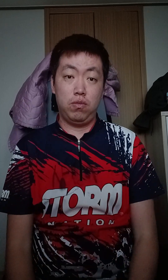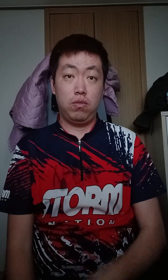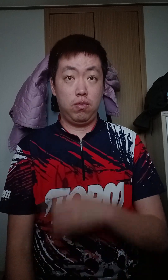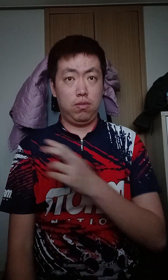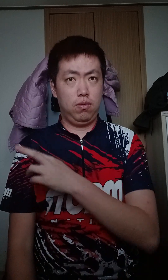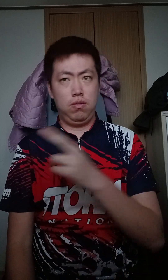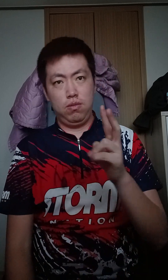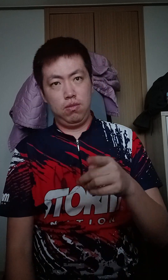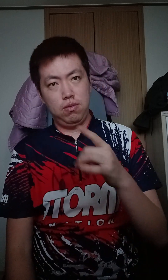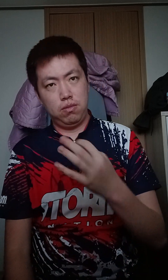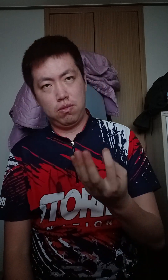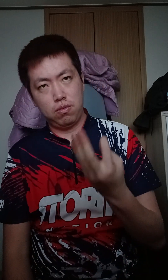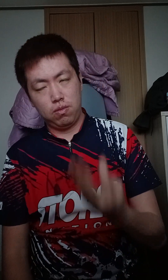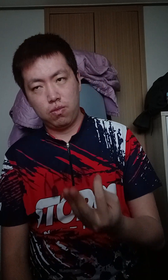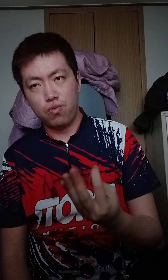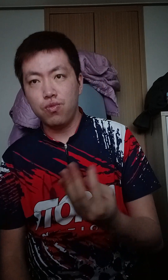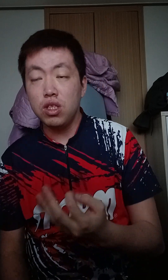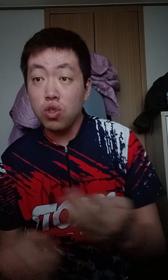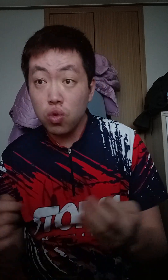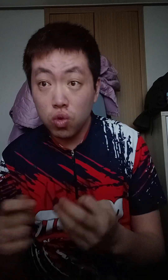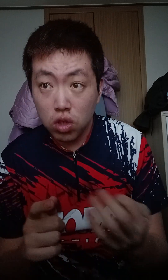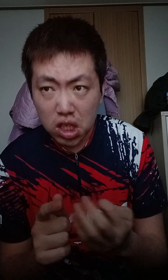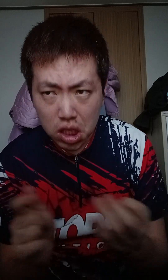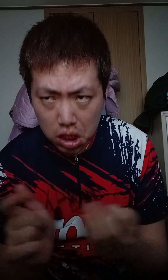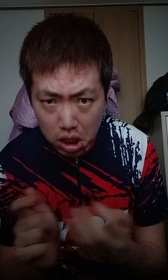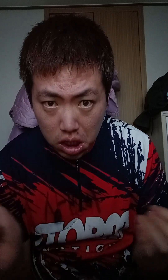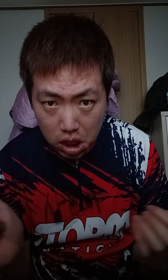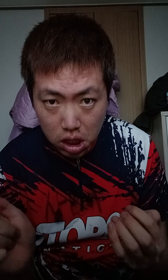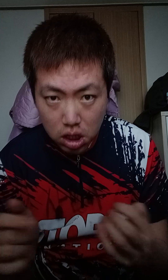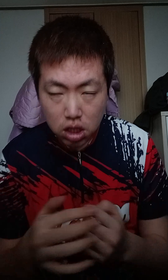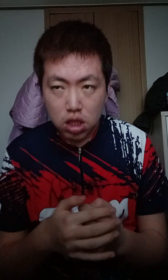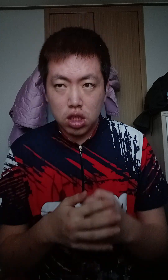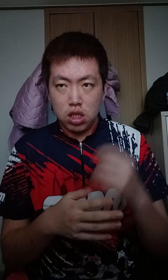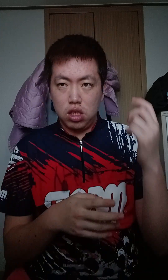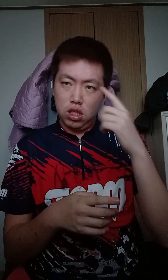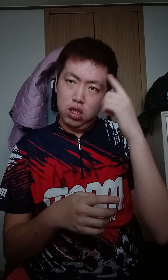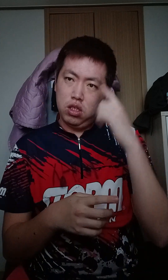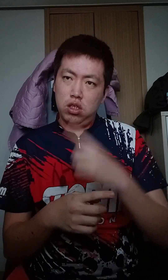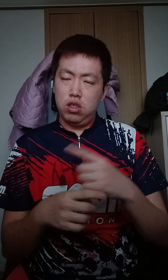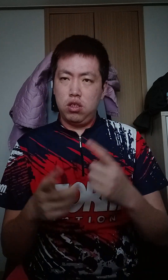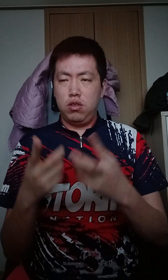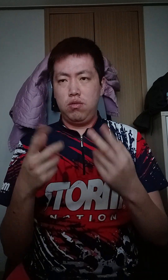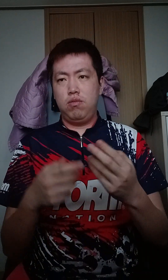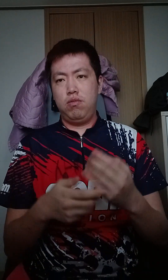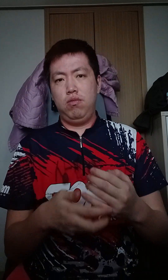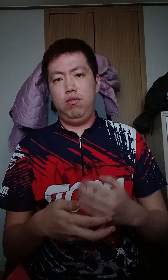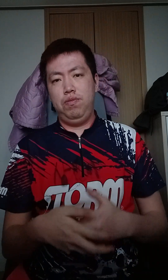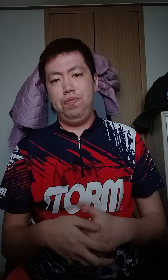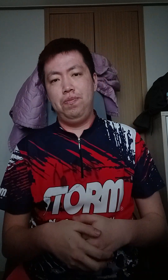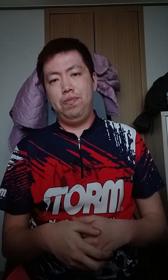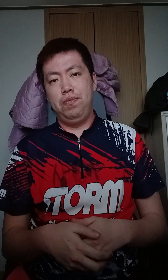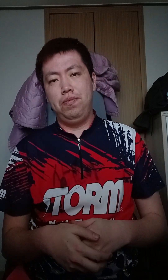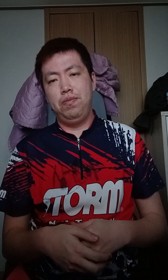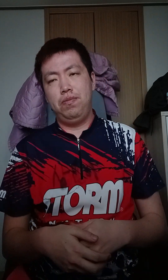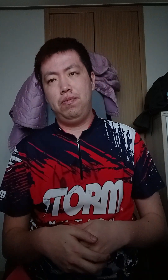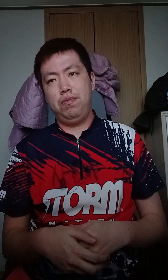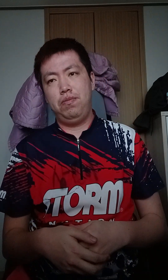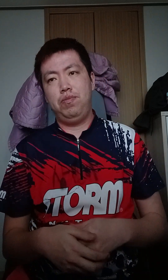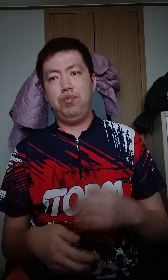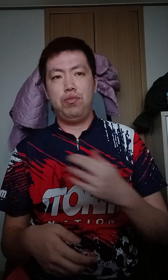이렇게 뒷전으로 밀려나야 되나 하는 생각을 많이 갖게 되고 장애를